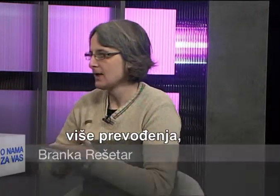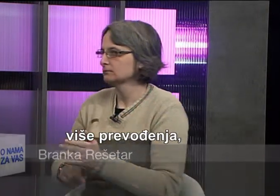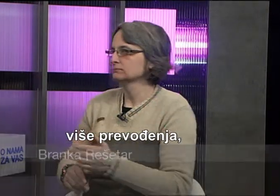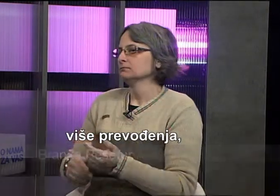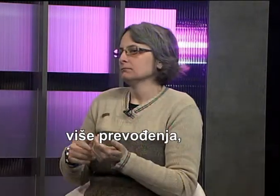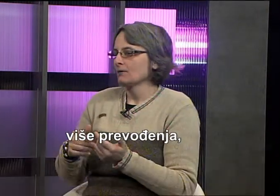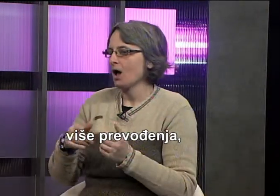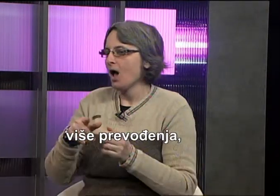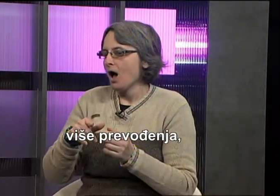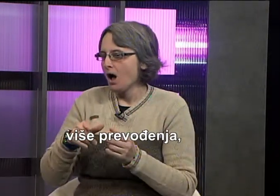predosljene.